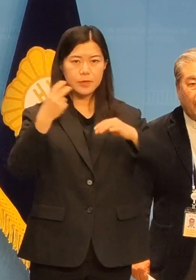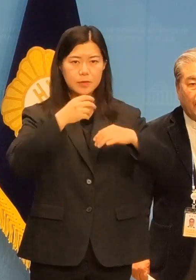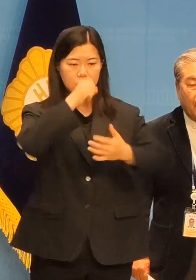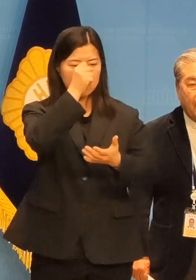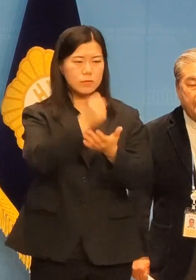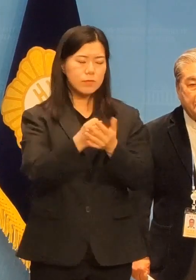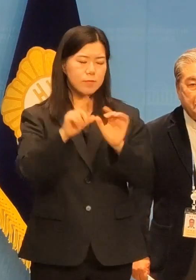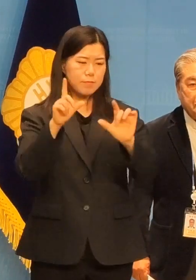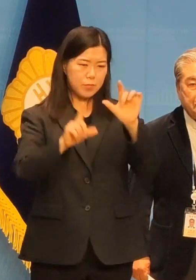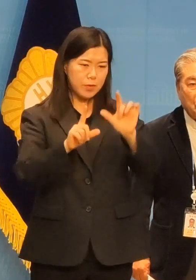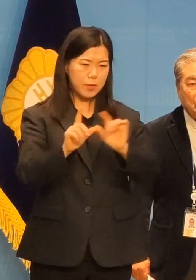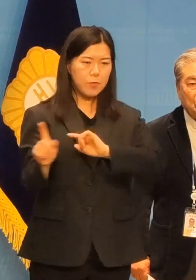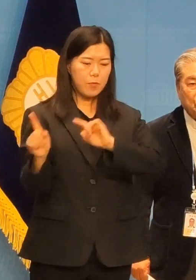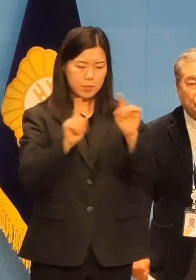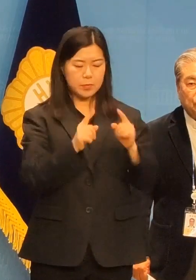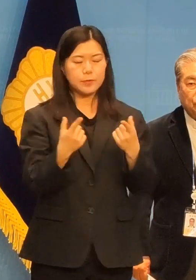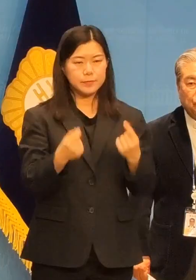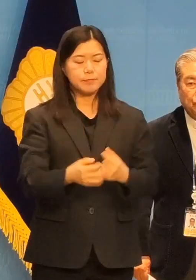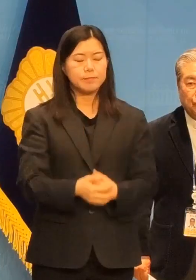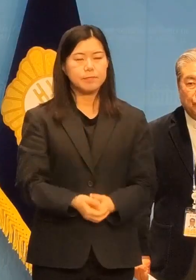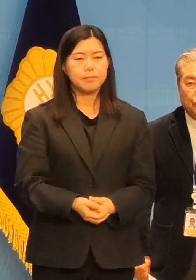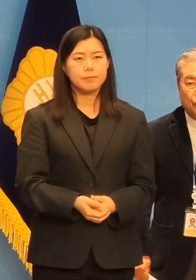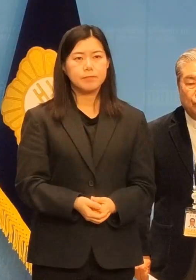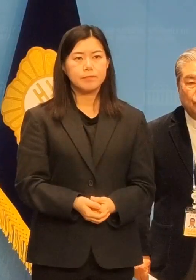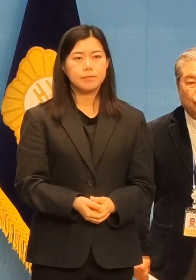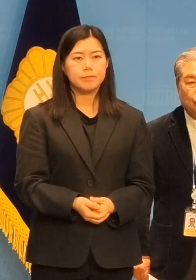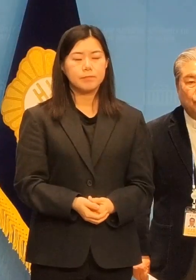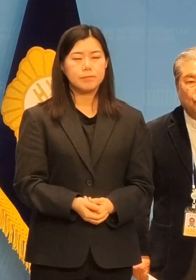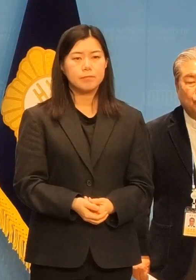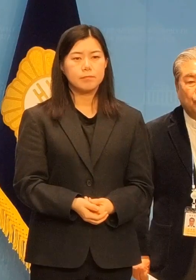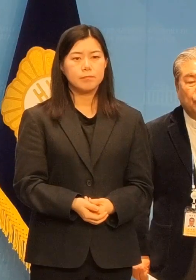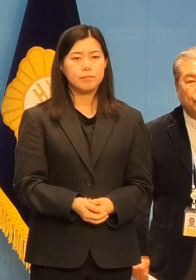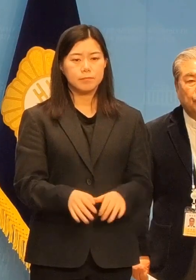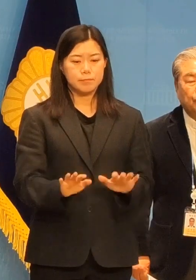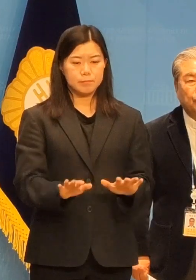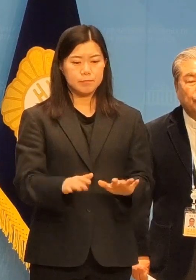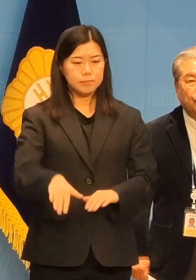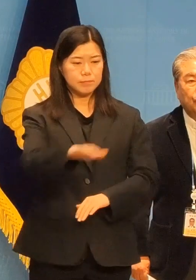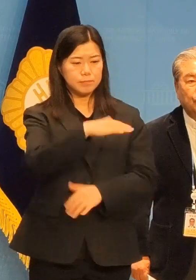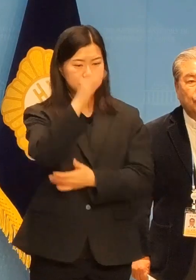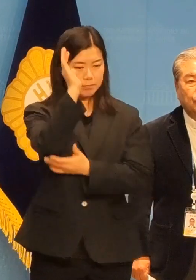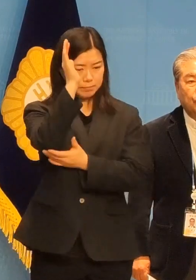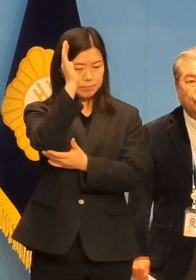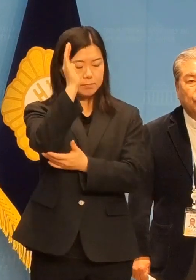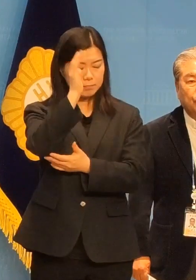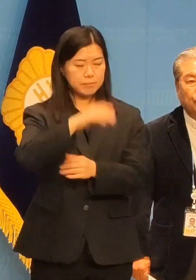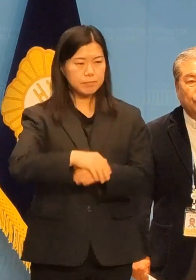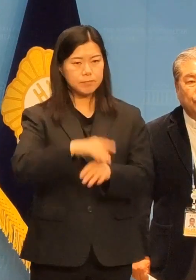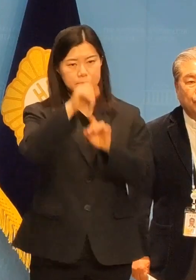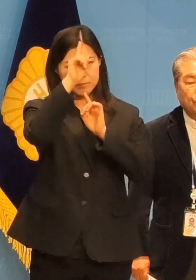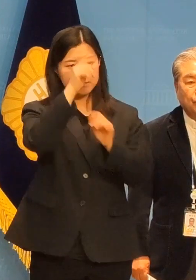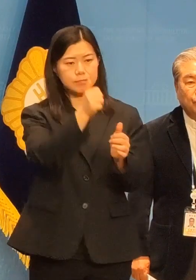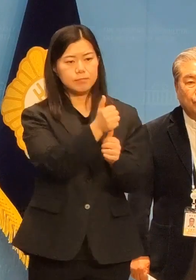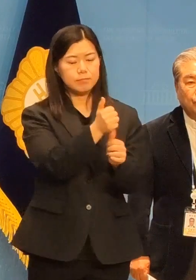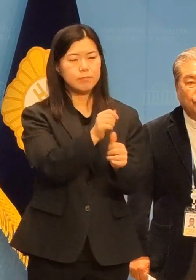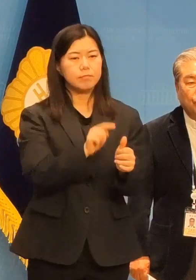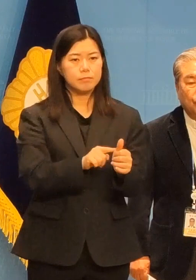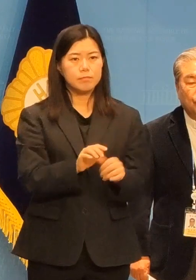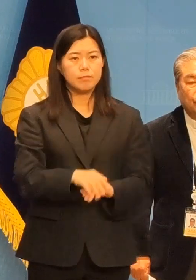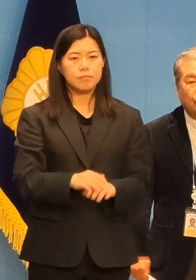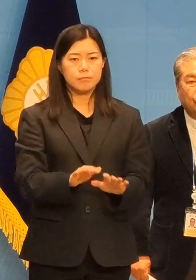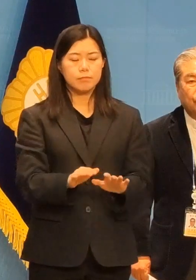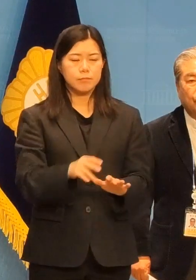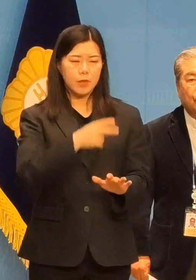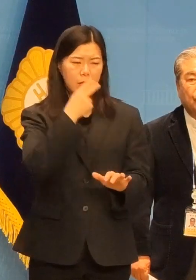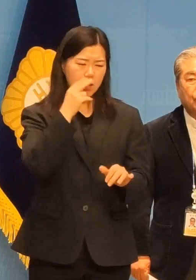정상화되는 길이다 이렇게 생각합니다. 오늘 이 저희들의 기자회견으로 이하영 부지사가 부디